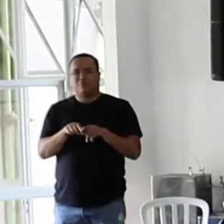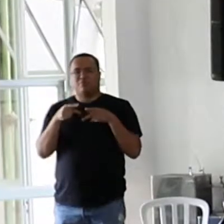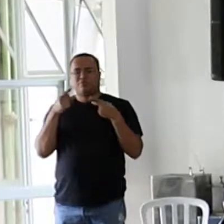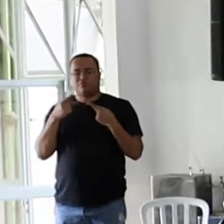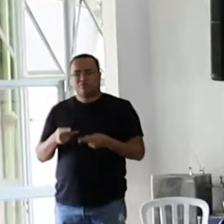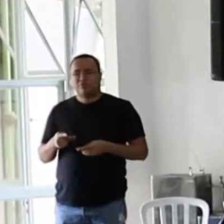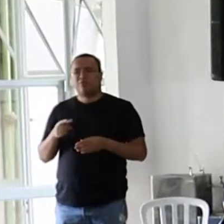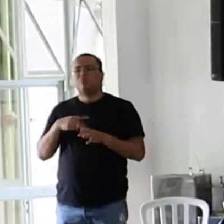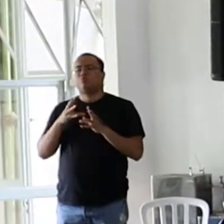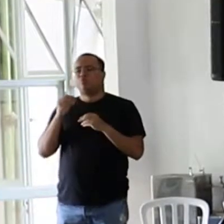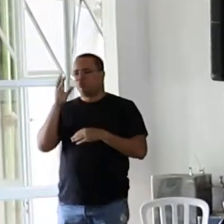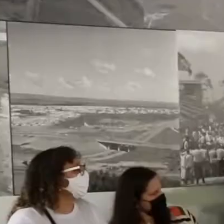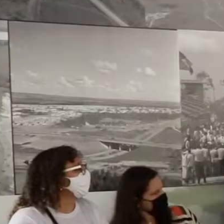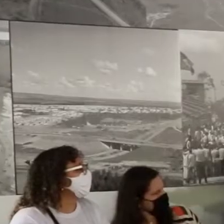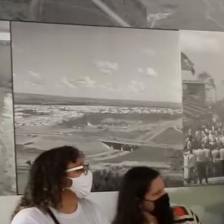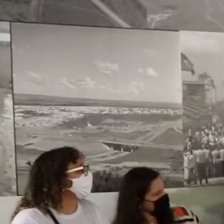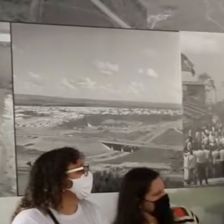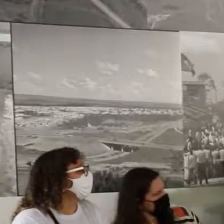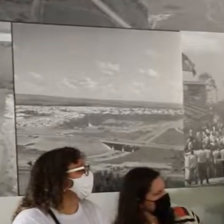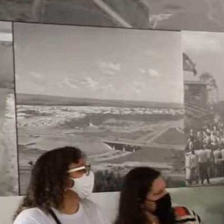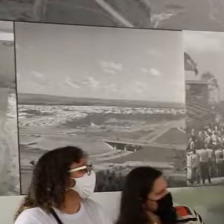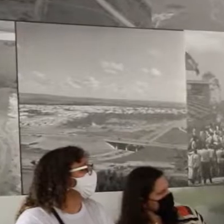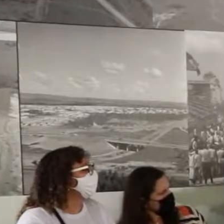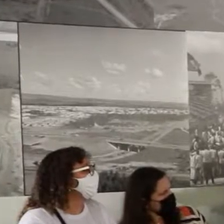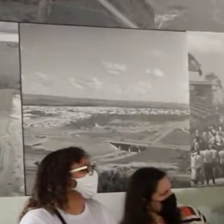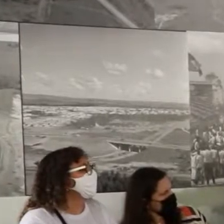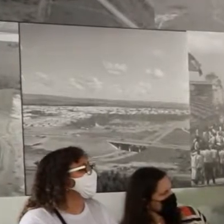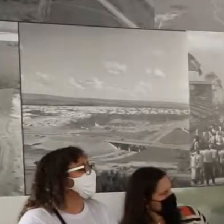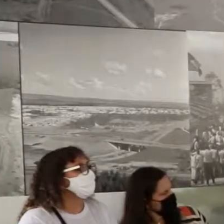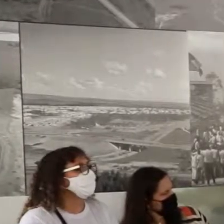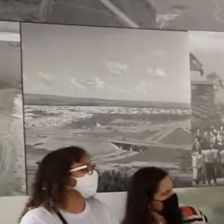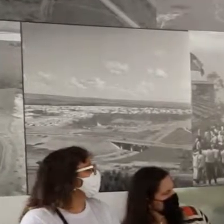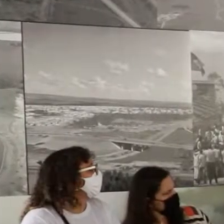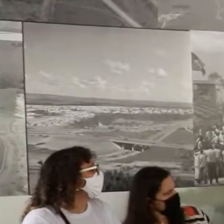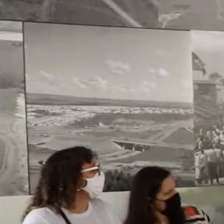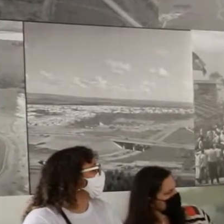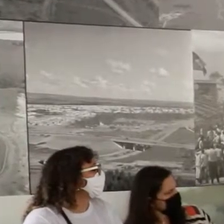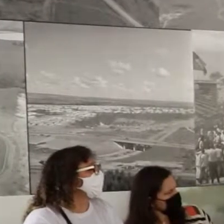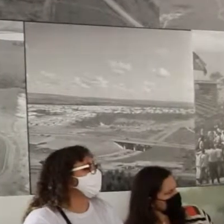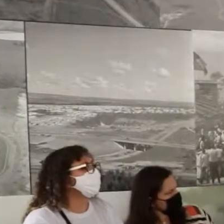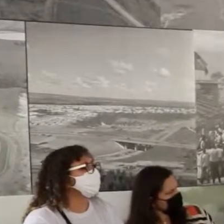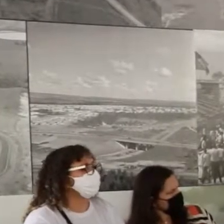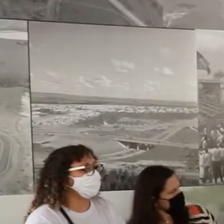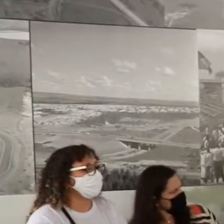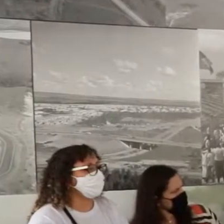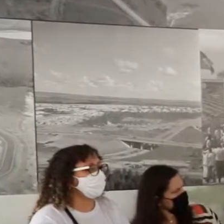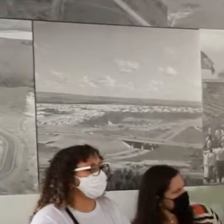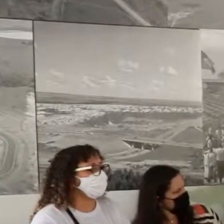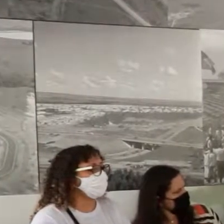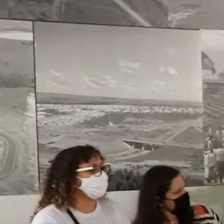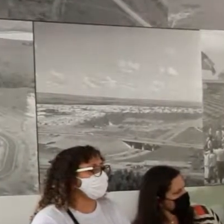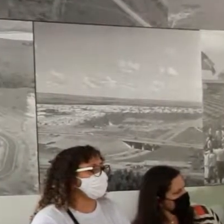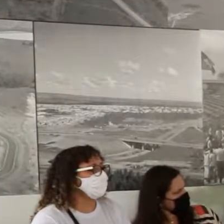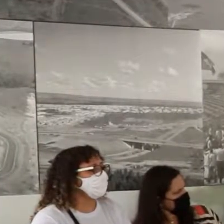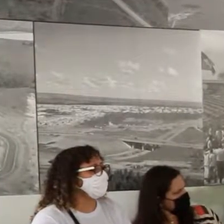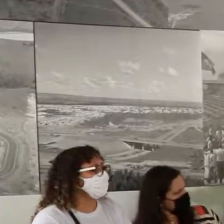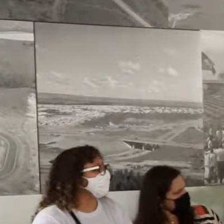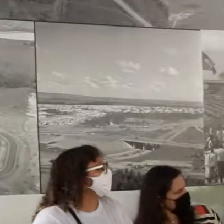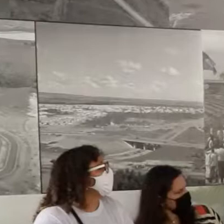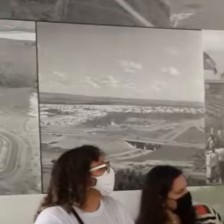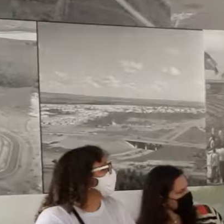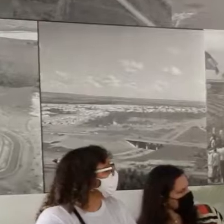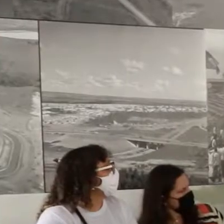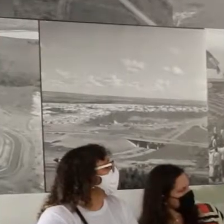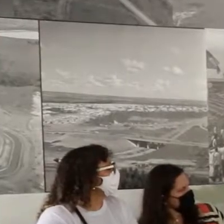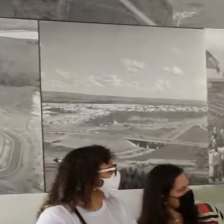deputado Leandro graça agora pouco é uma emenda de 160 mil reais né deputado mas que